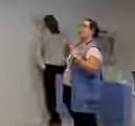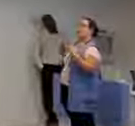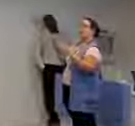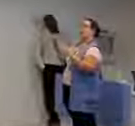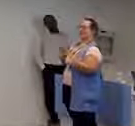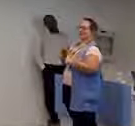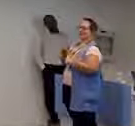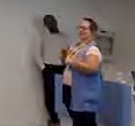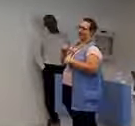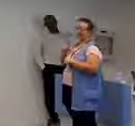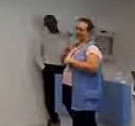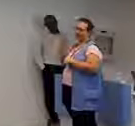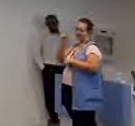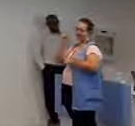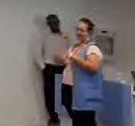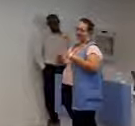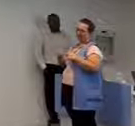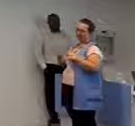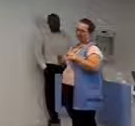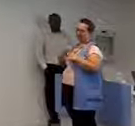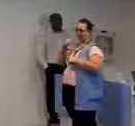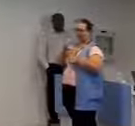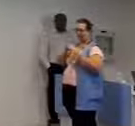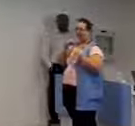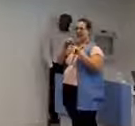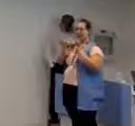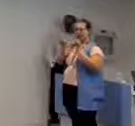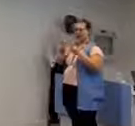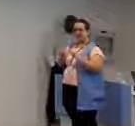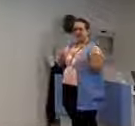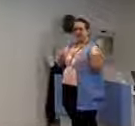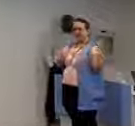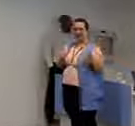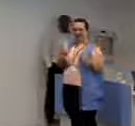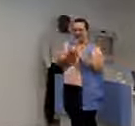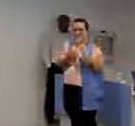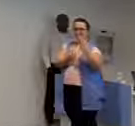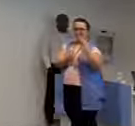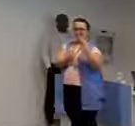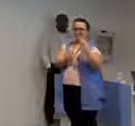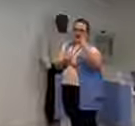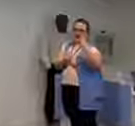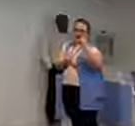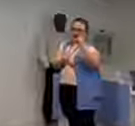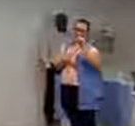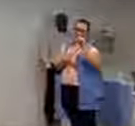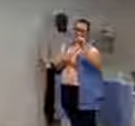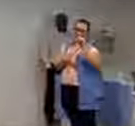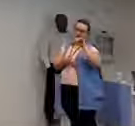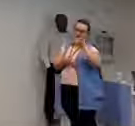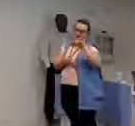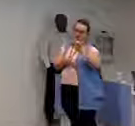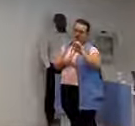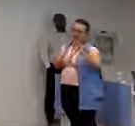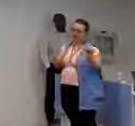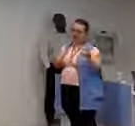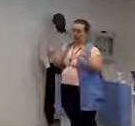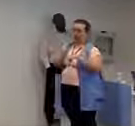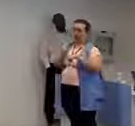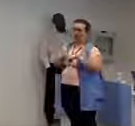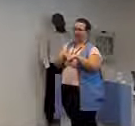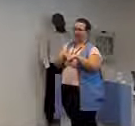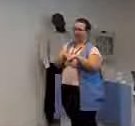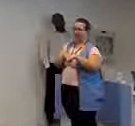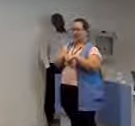gente não mais viver essa realidade aqui. E pouca gente aponta esses tempos gastos, esses custos.